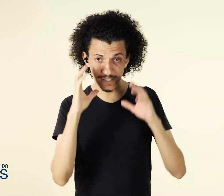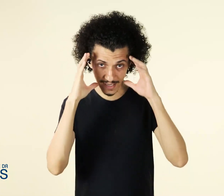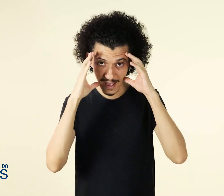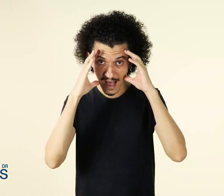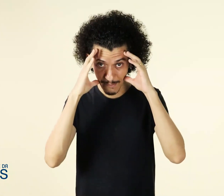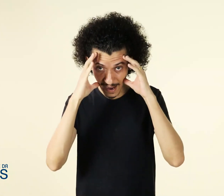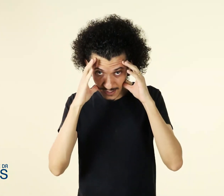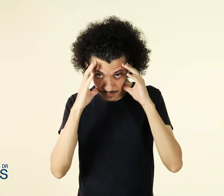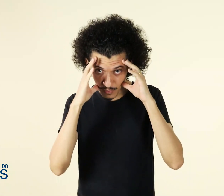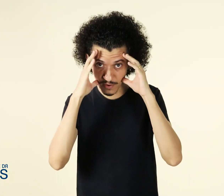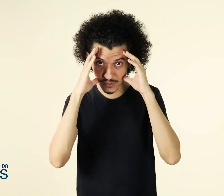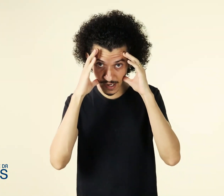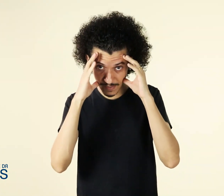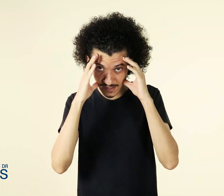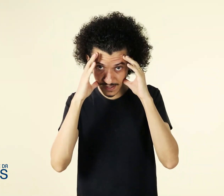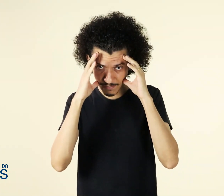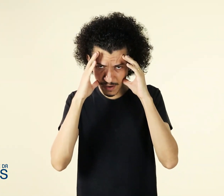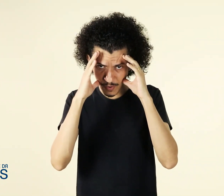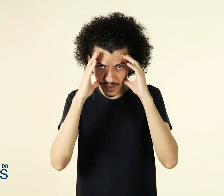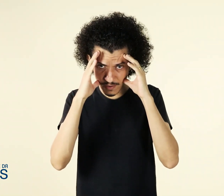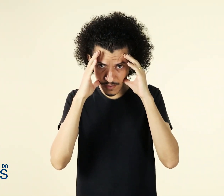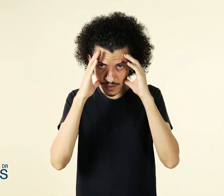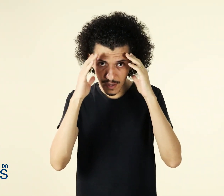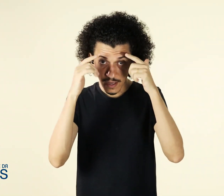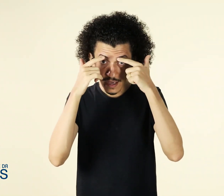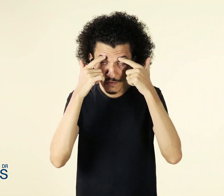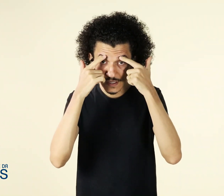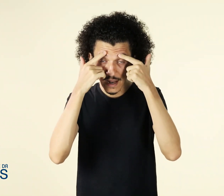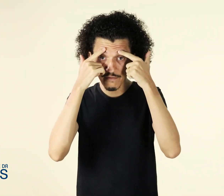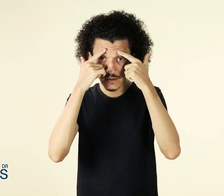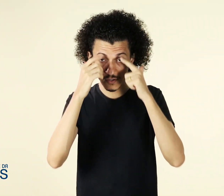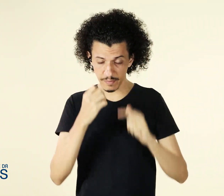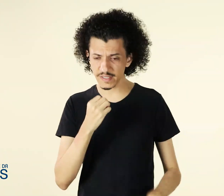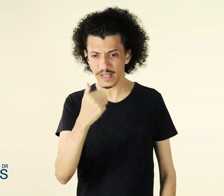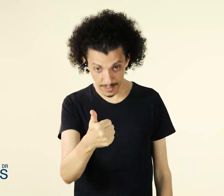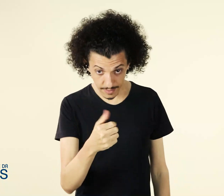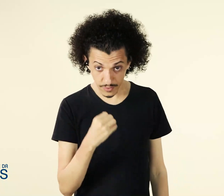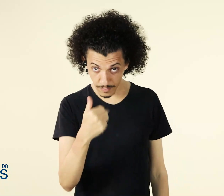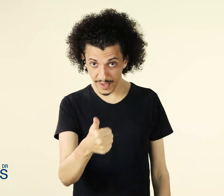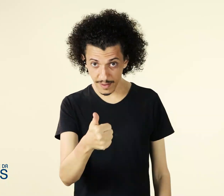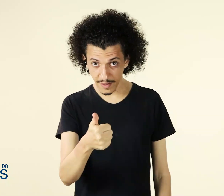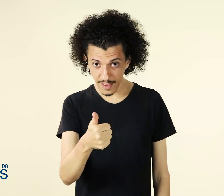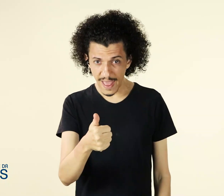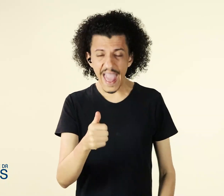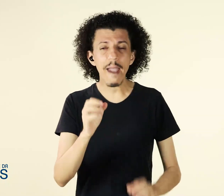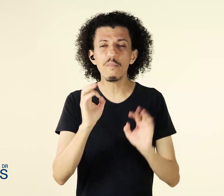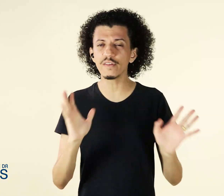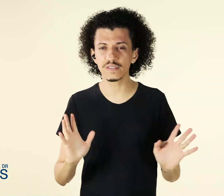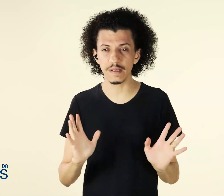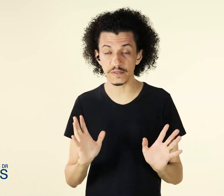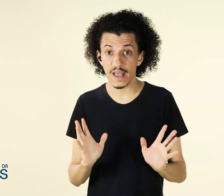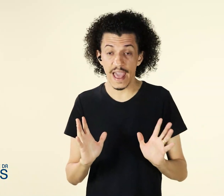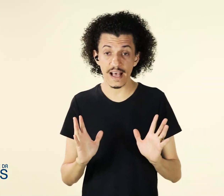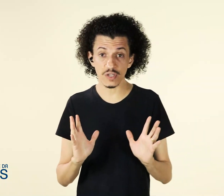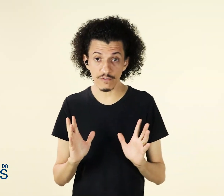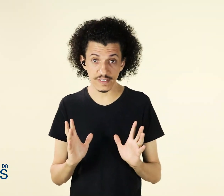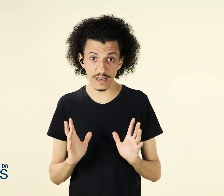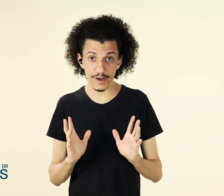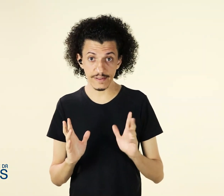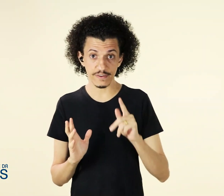você abaixa um pouco a sua cabeça, bem pouquinho, e aí você levanta a sobrancelha. Tudo bem? É muito simples. É só você, na hora que você